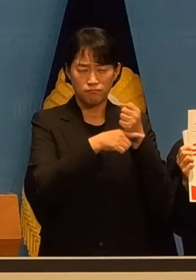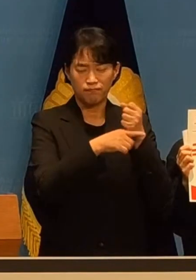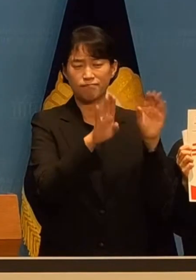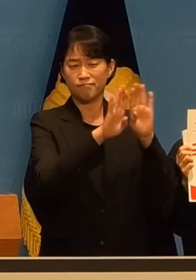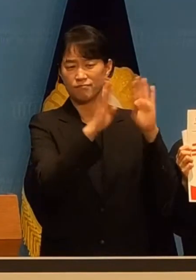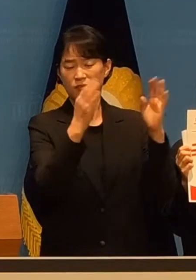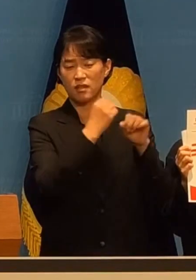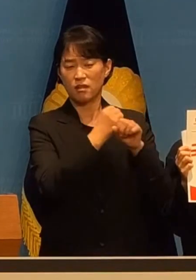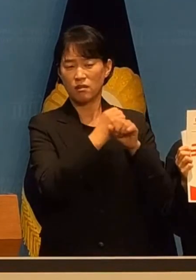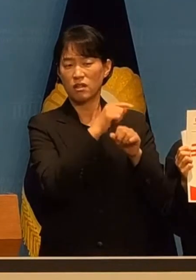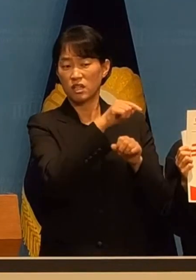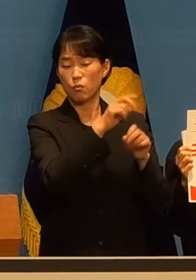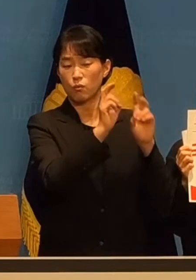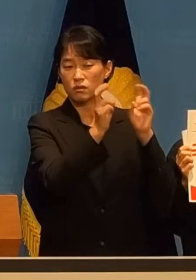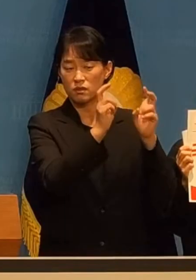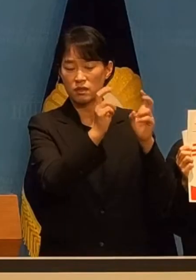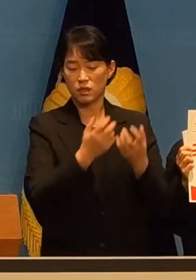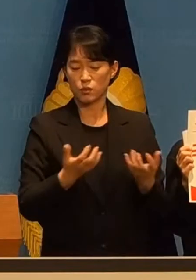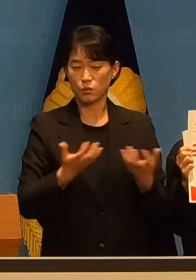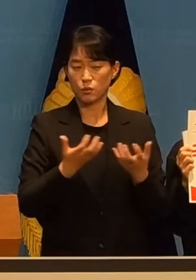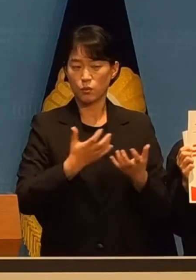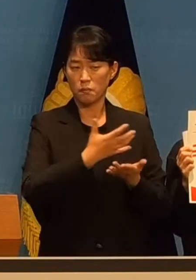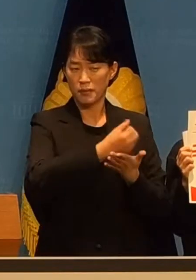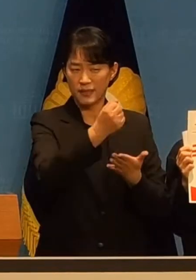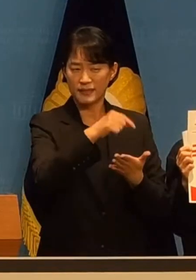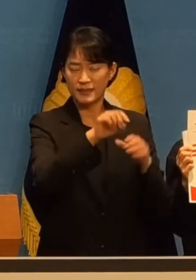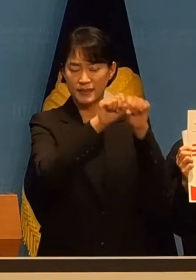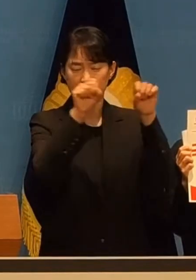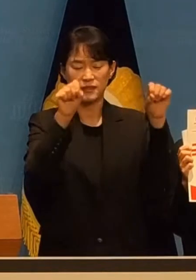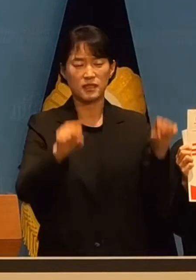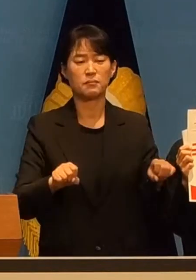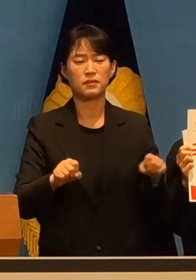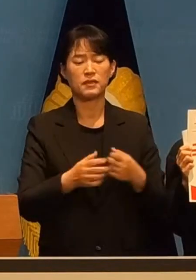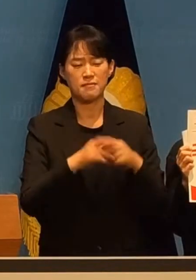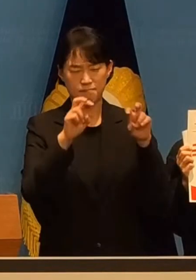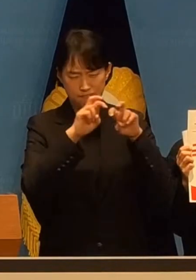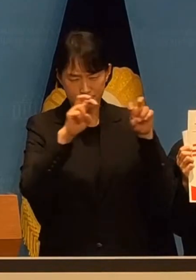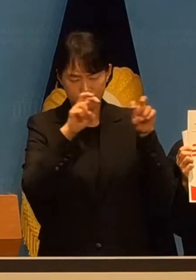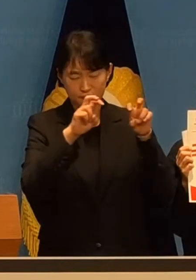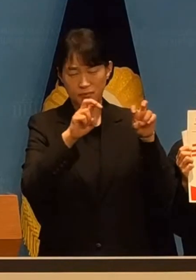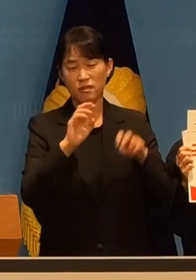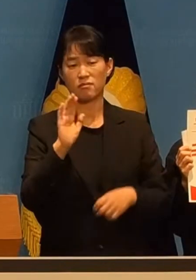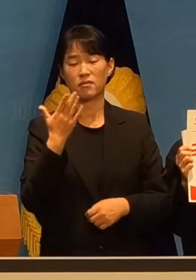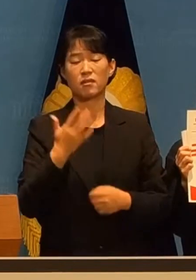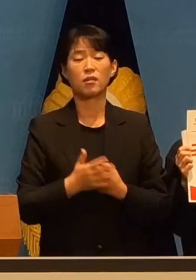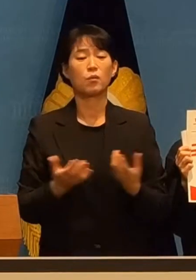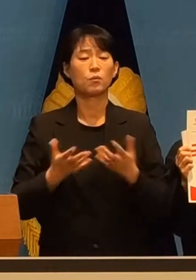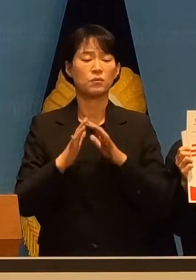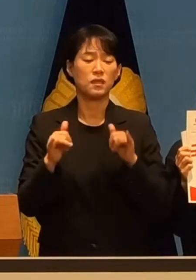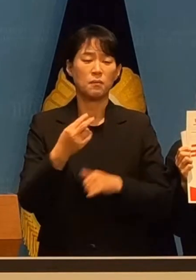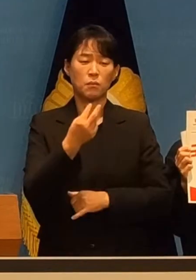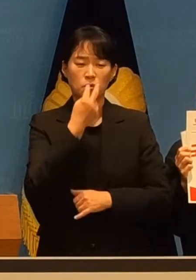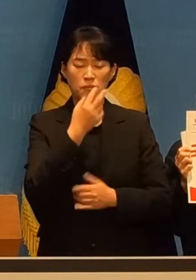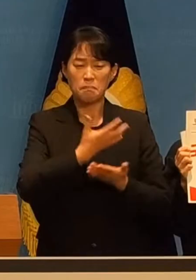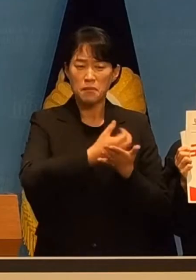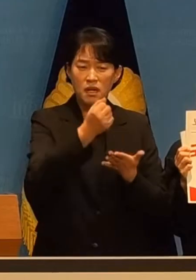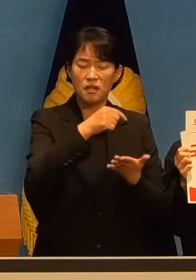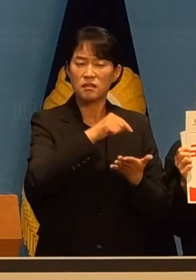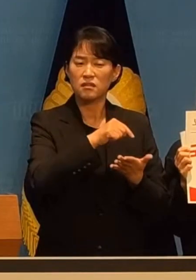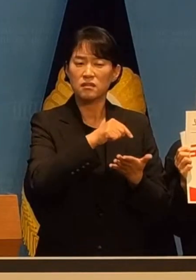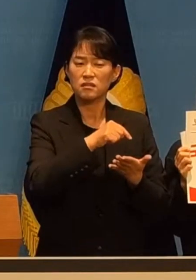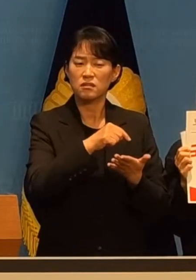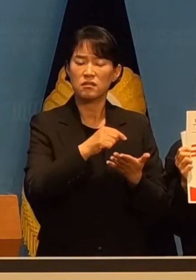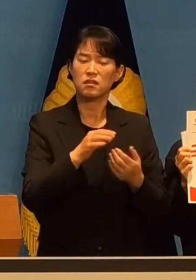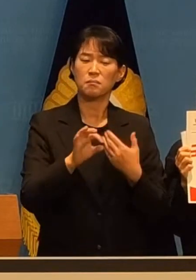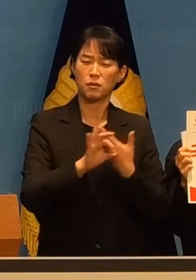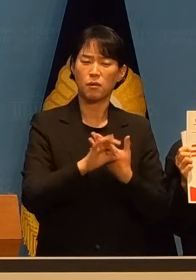이 기업의 노동 착취 시스템을 해부해야 합니다. 노동자의 목숨을 앗아가는 구조라면